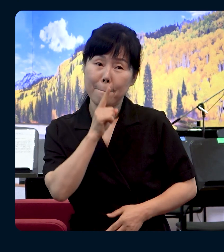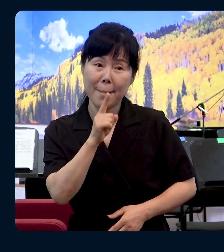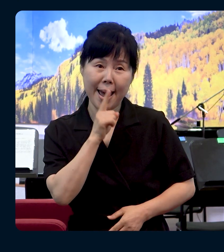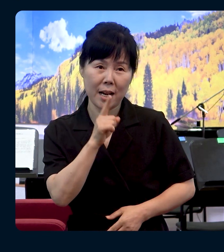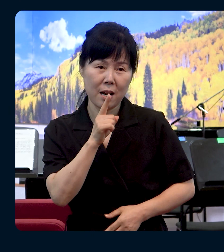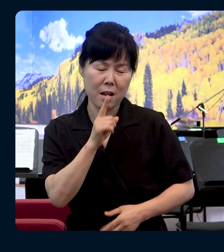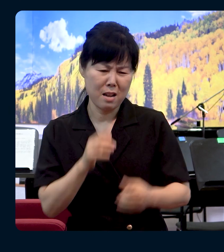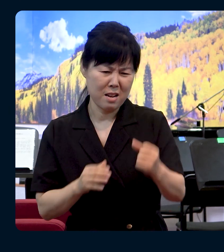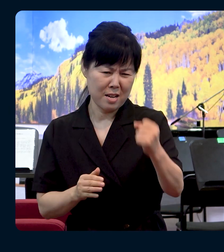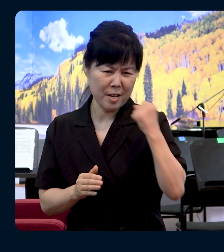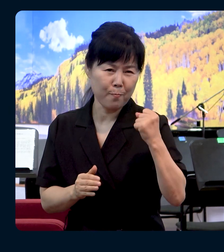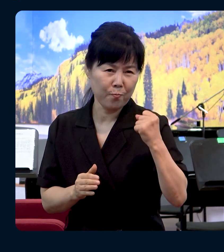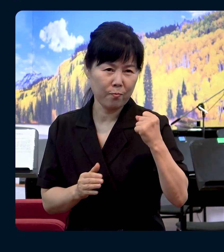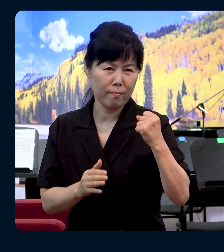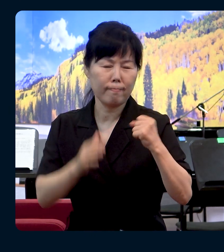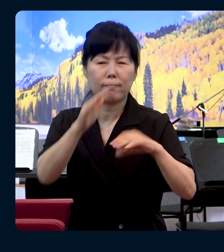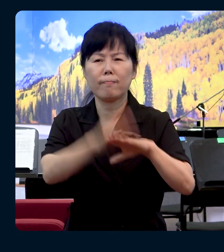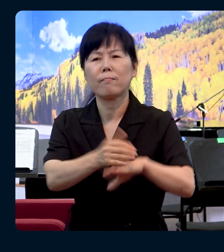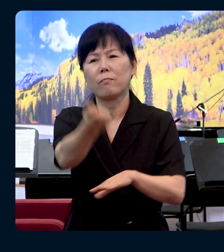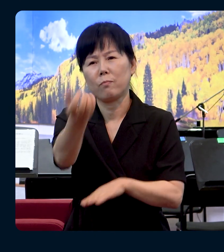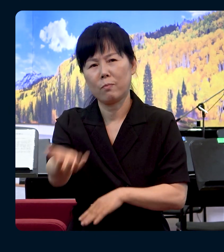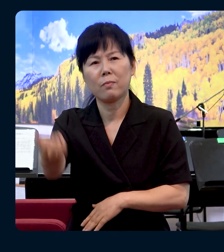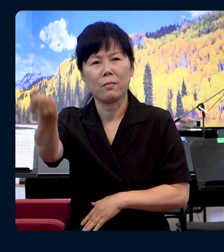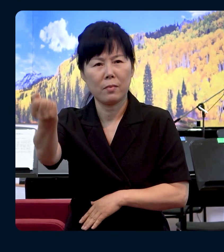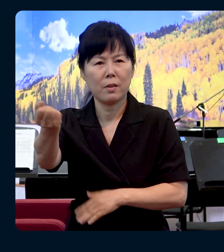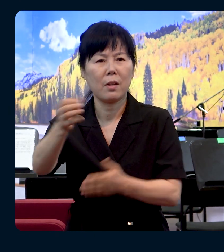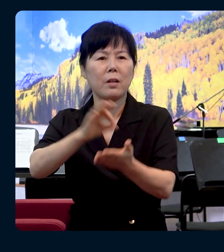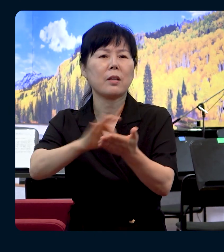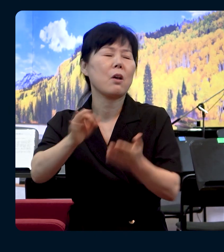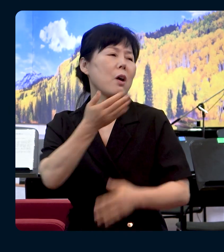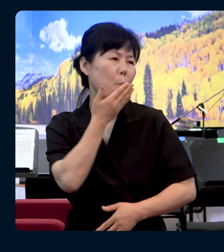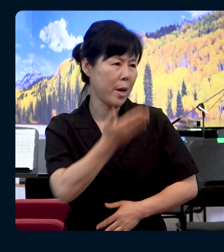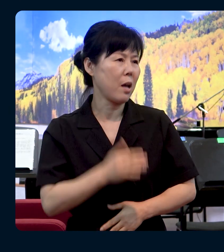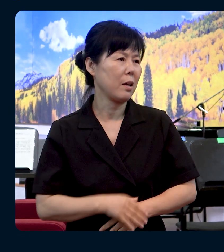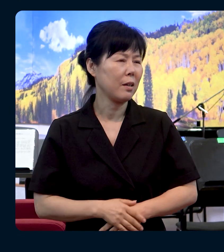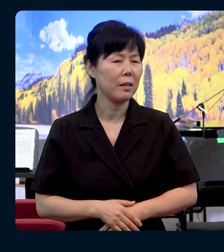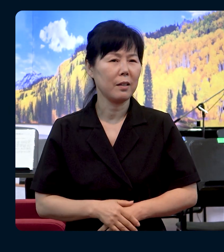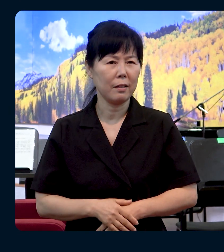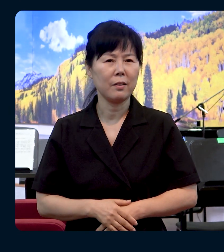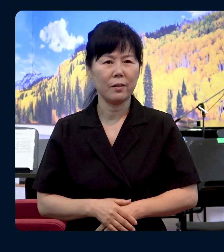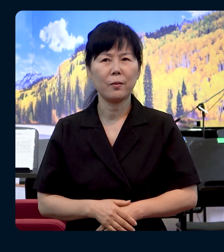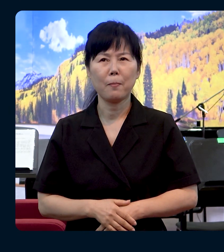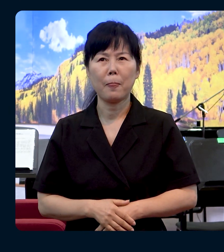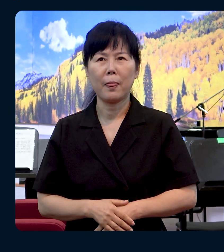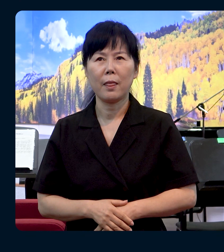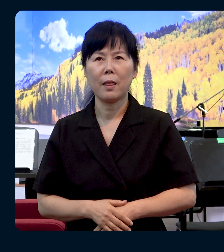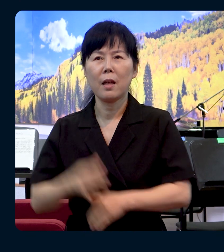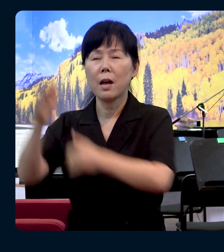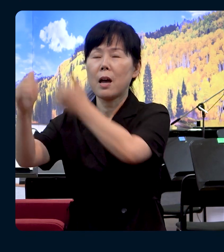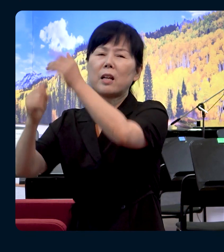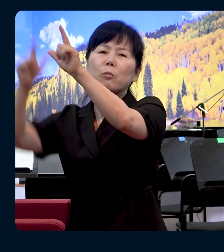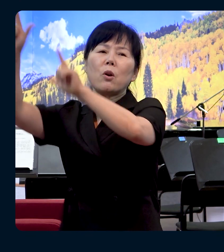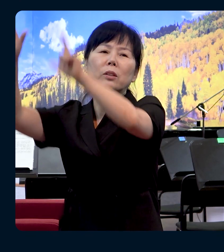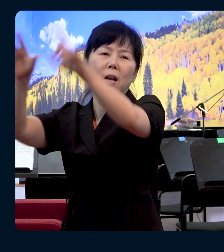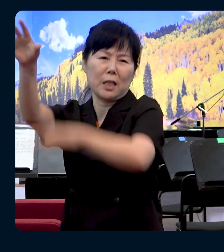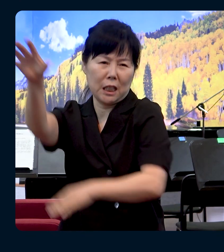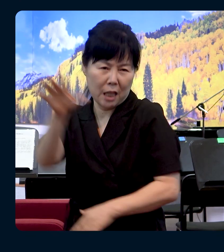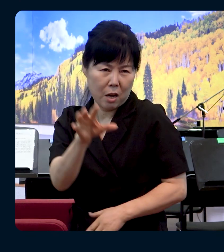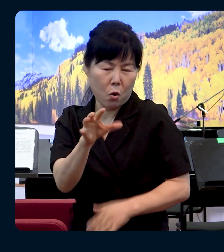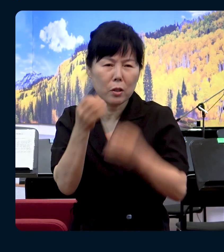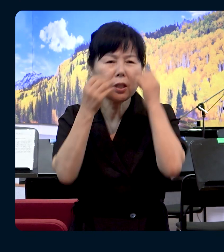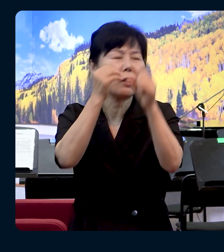그 강력한 것을 가지고 있다, 그걸 사용할 수 있다, 그런 이야기가 아니냐 그 말이에요. 그게 하나님의 형상대로 지음받았다.